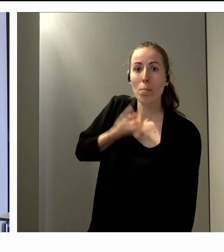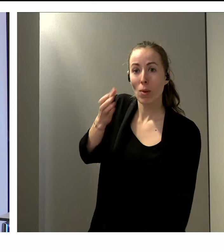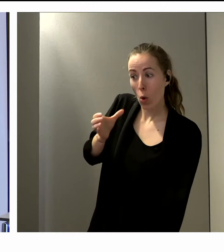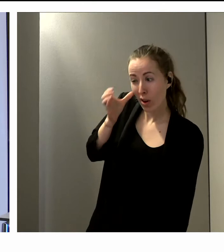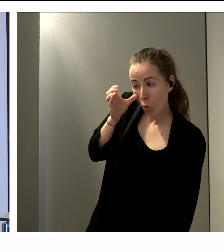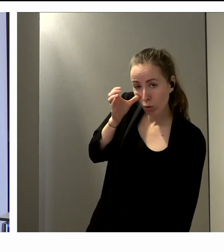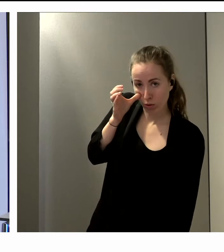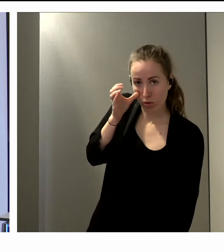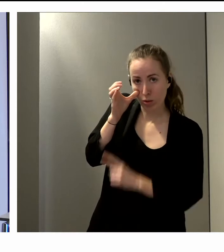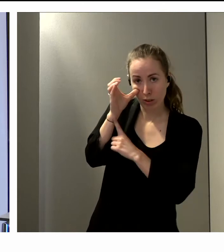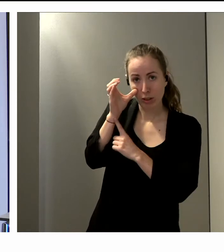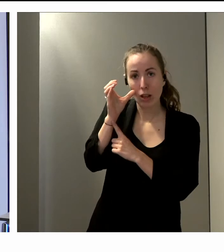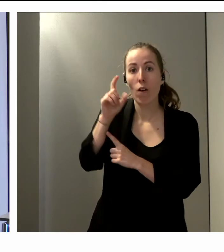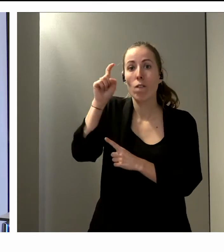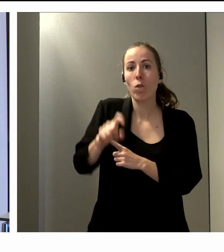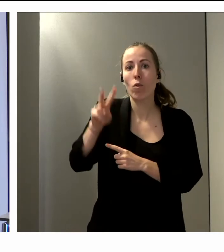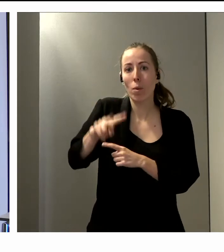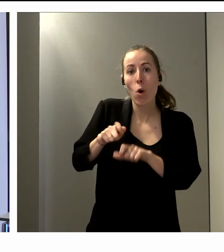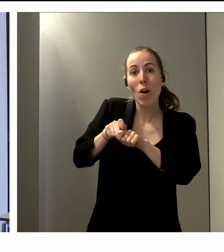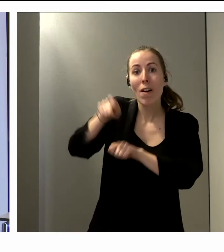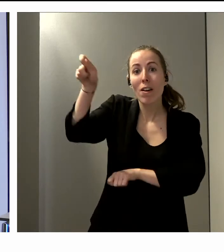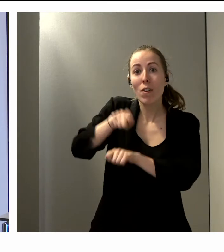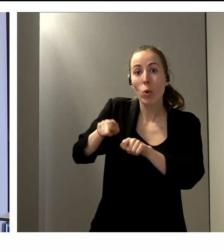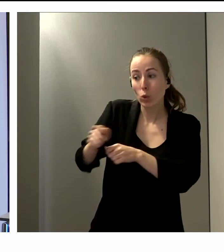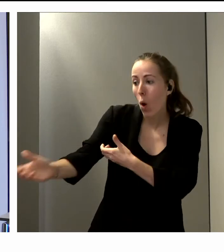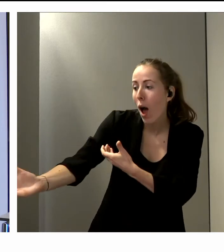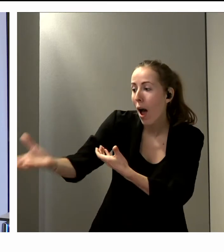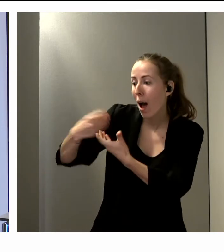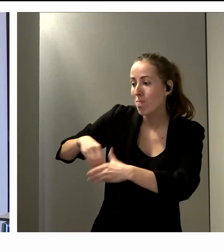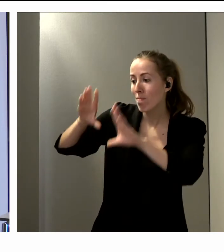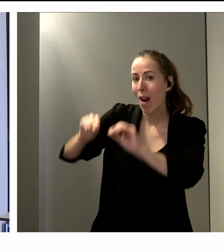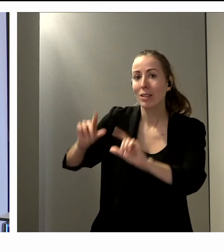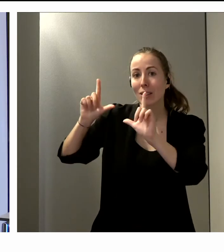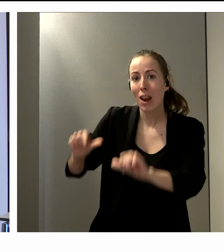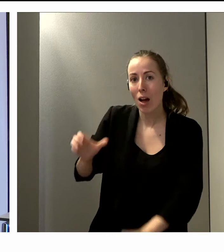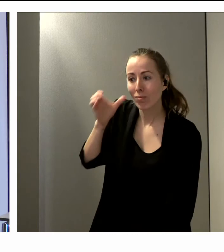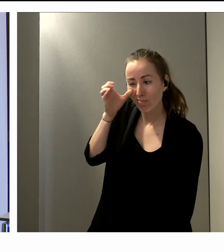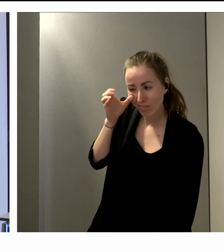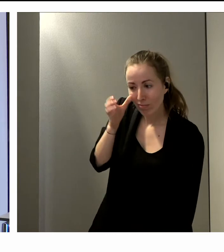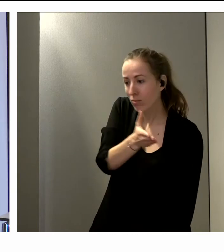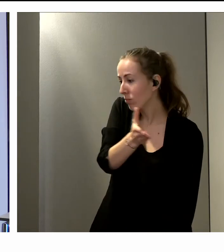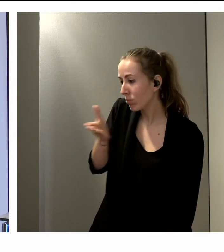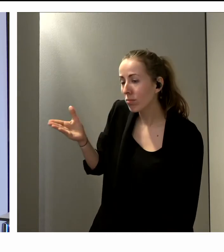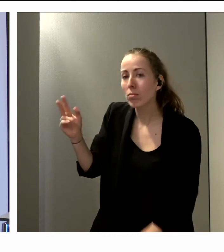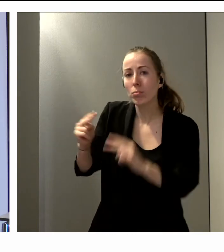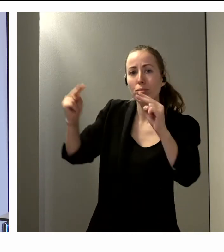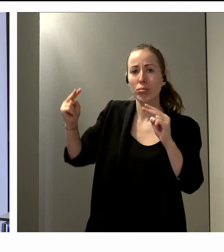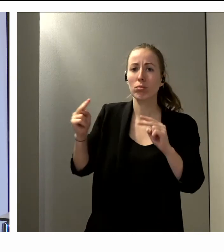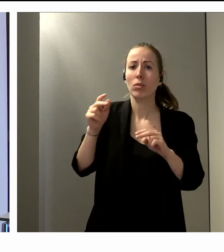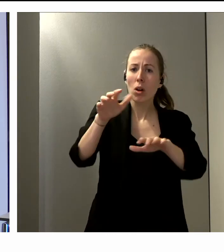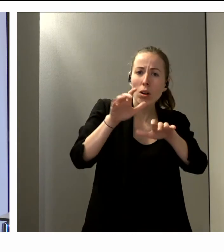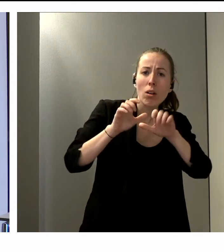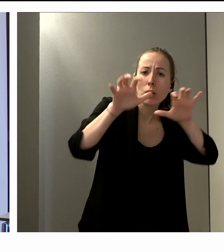bénéficiaires, qu'on soit réellement dans une évaluation participative qui prenne en compte l'ensemble des parties